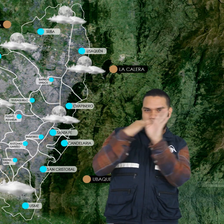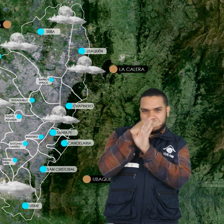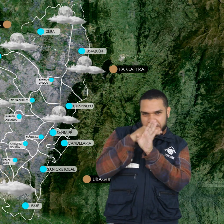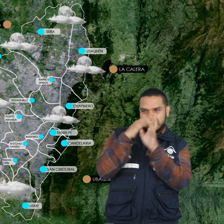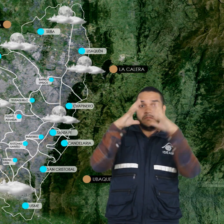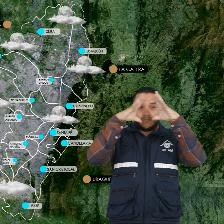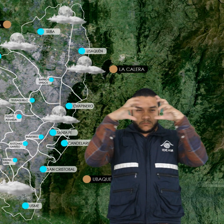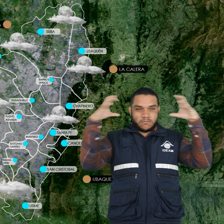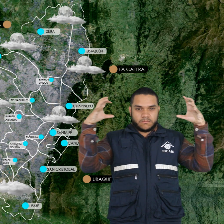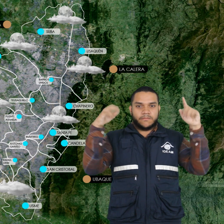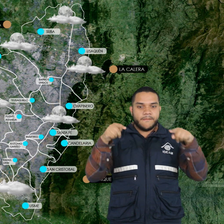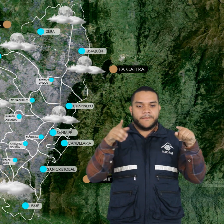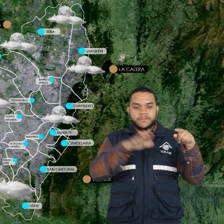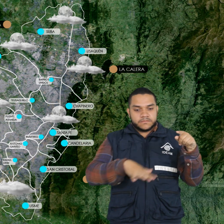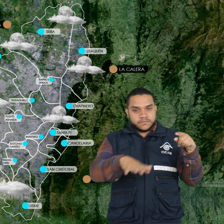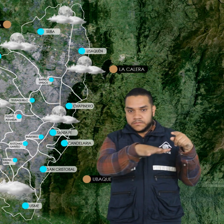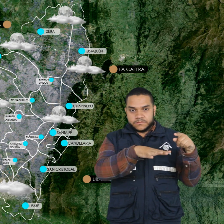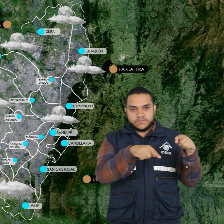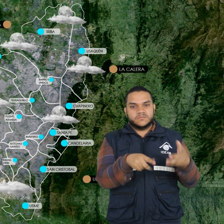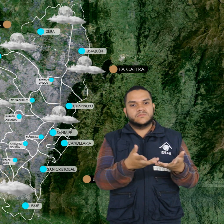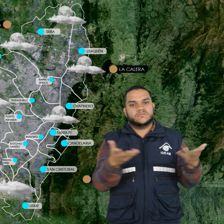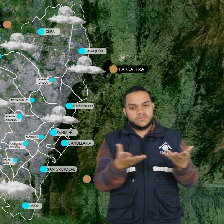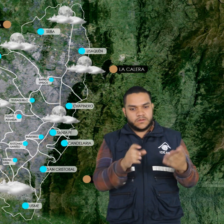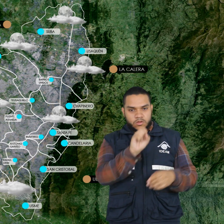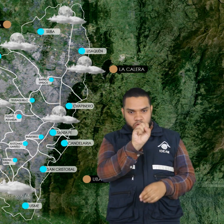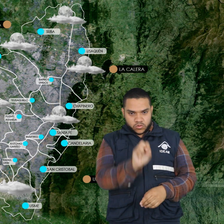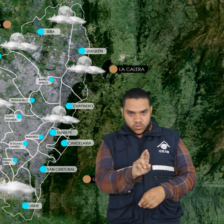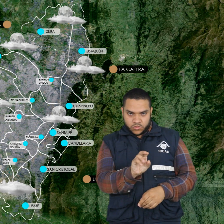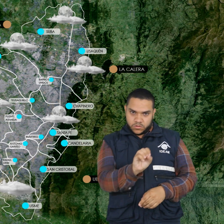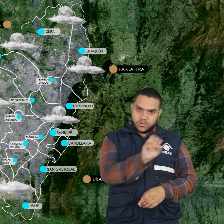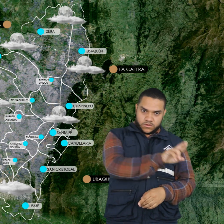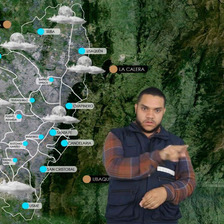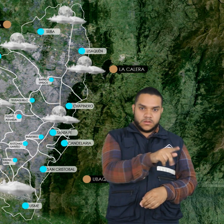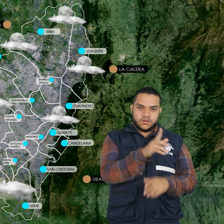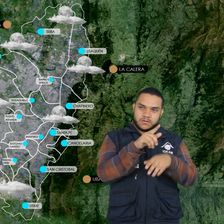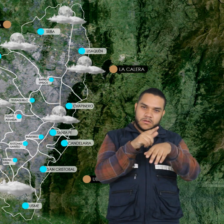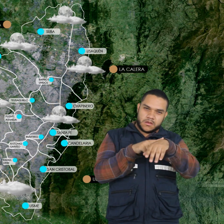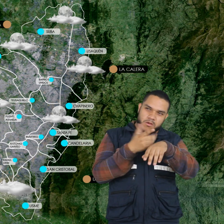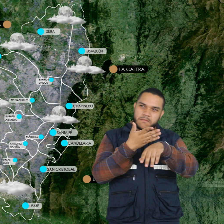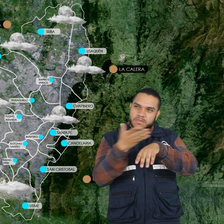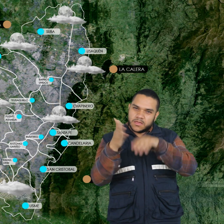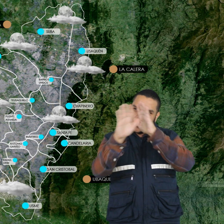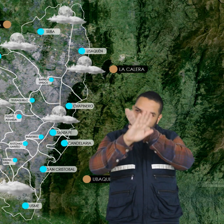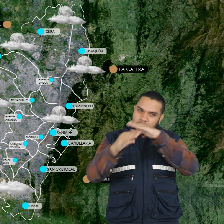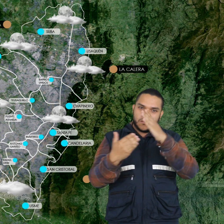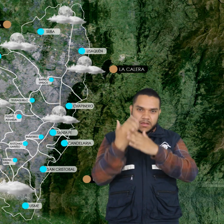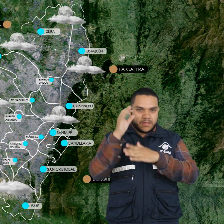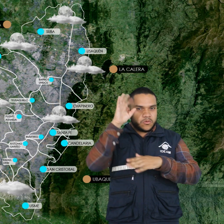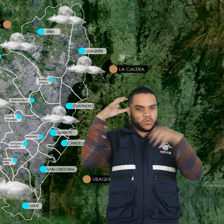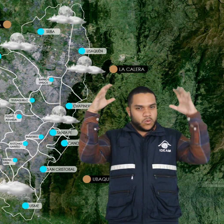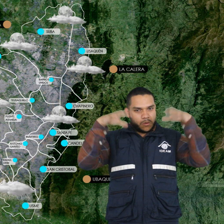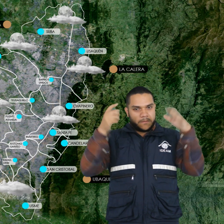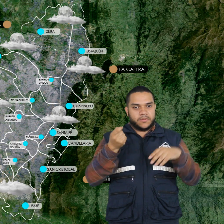y nublado, excepto en algunas zonas del suroriente, donde en horas de la madrugada no se descartan precipitaciones ligeras.